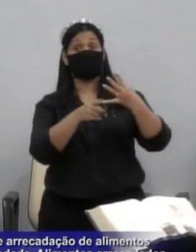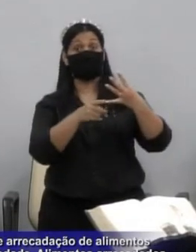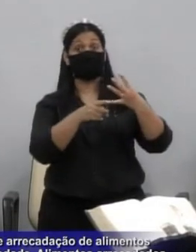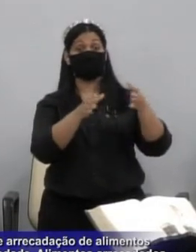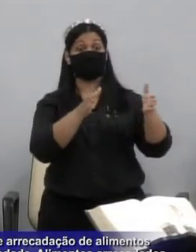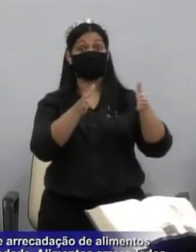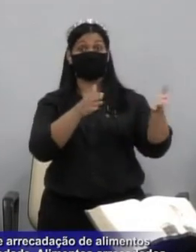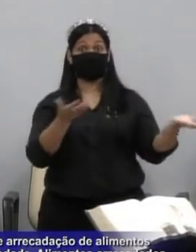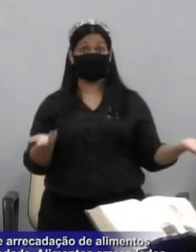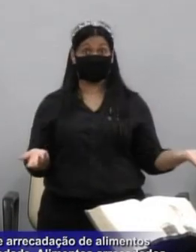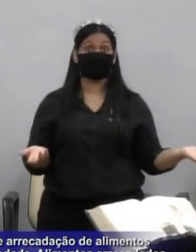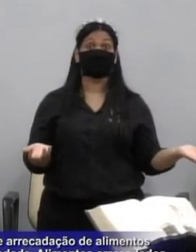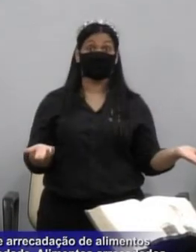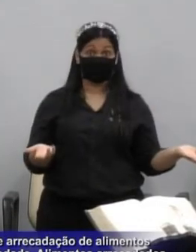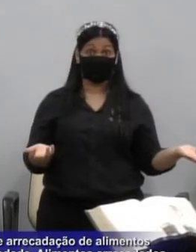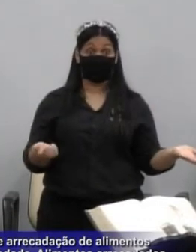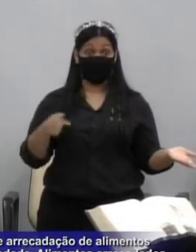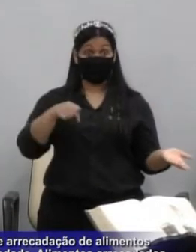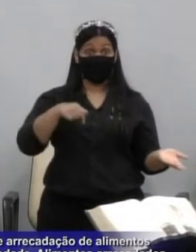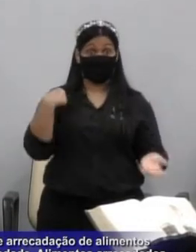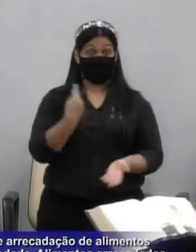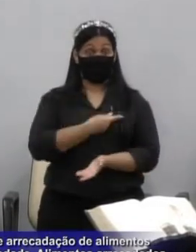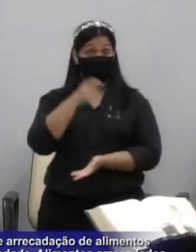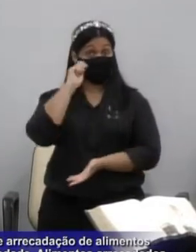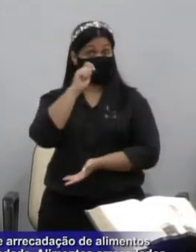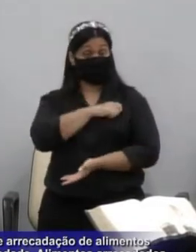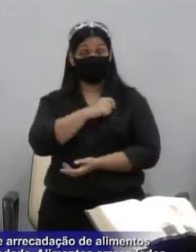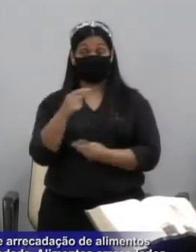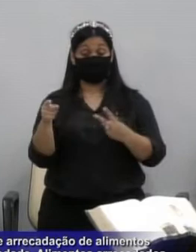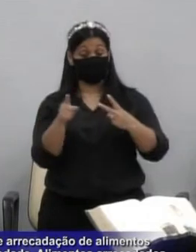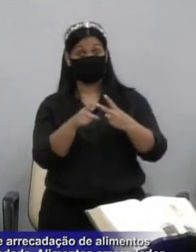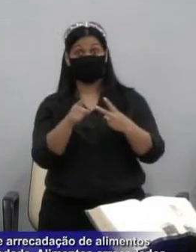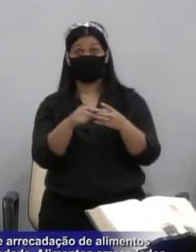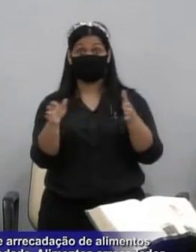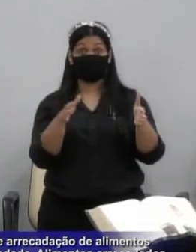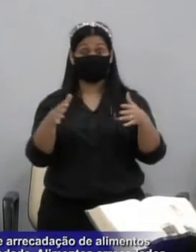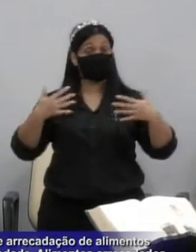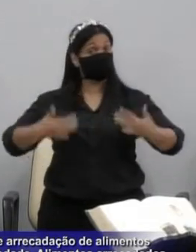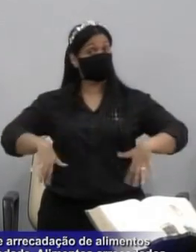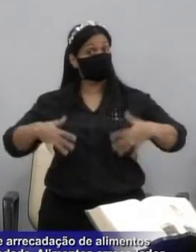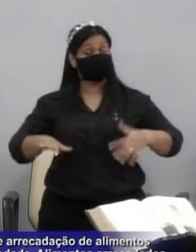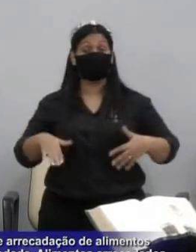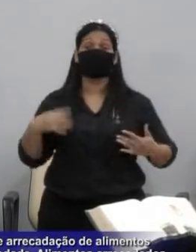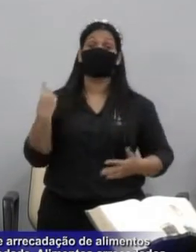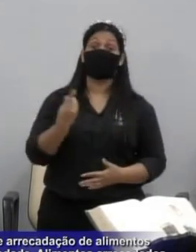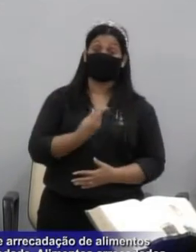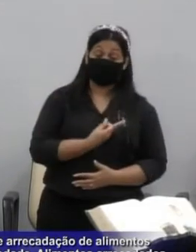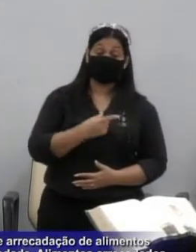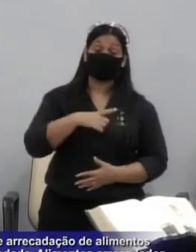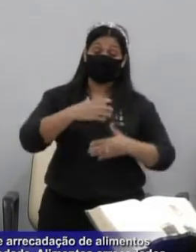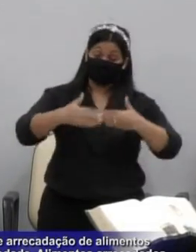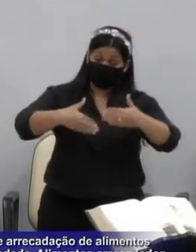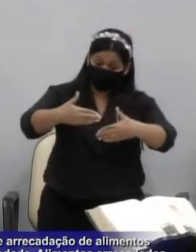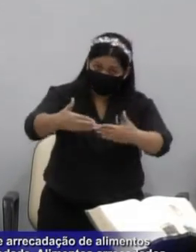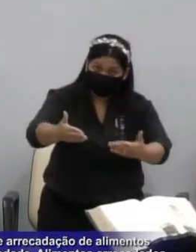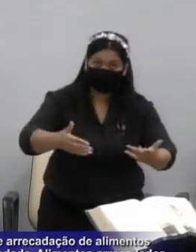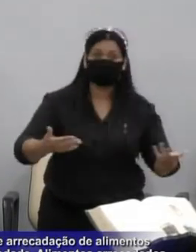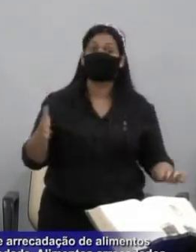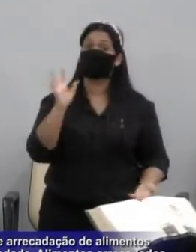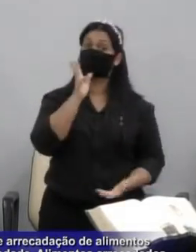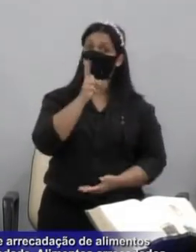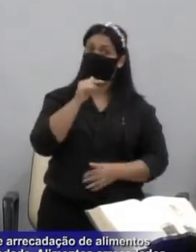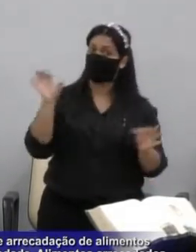em Rio Preto, será que nós estamos na segunda ainda? Eu acho que nós estamos na segunda. Então, nós temos muito chão pela frente,